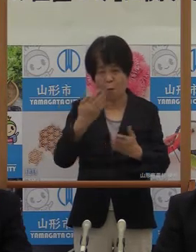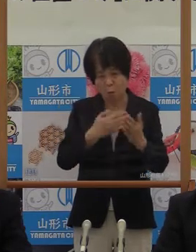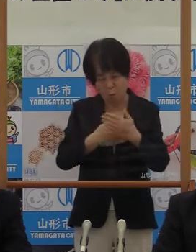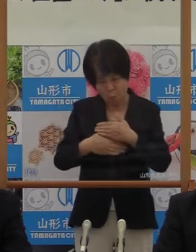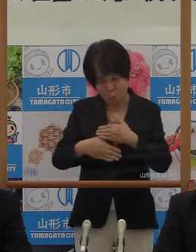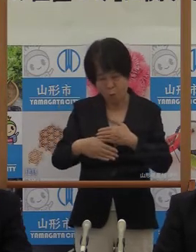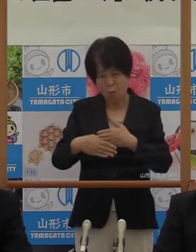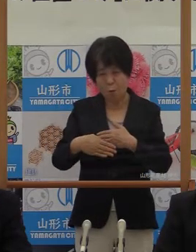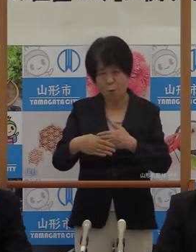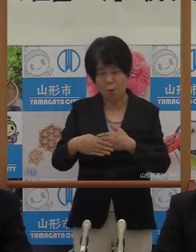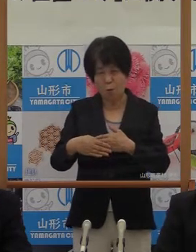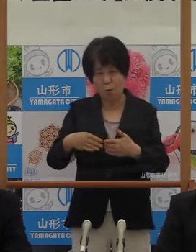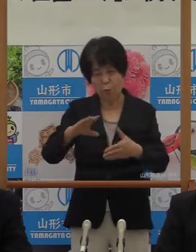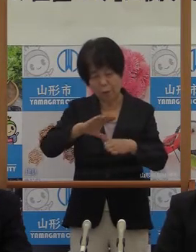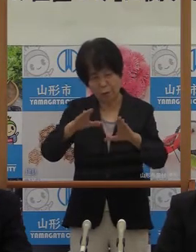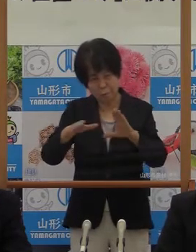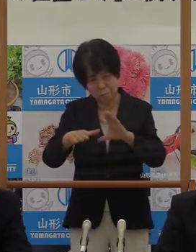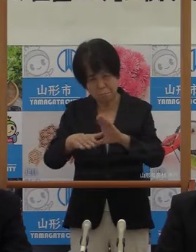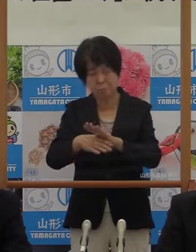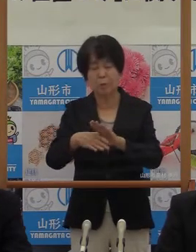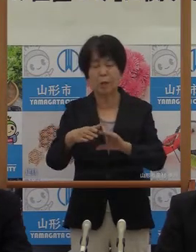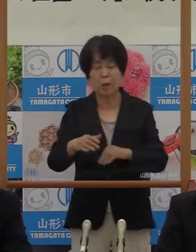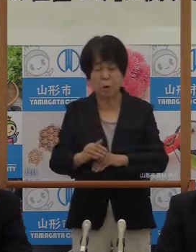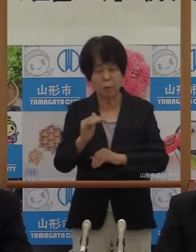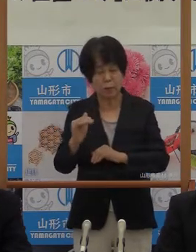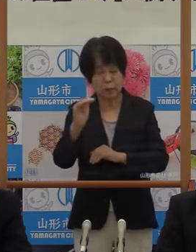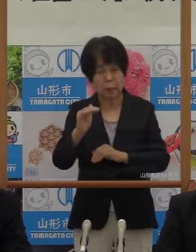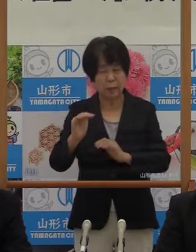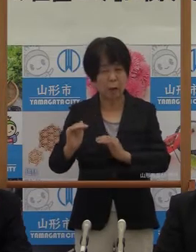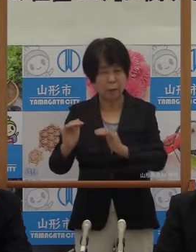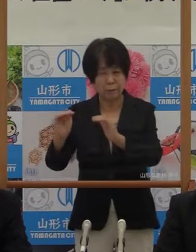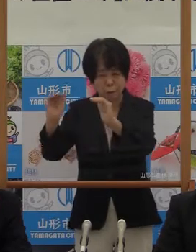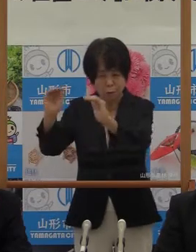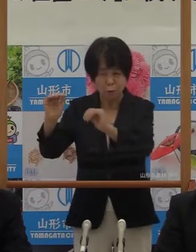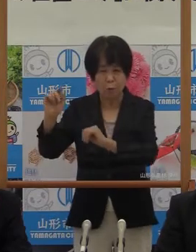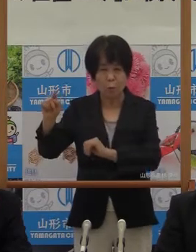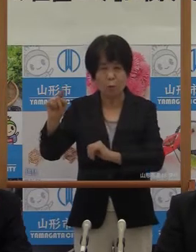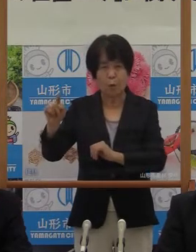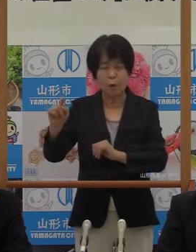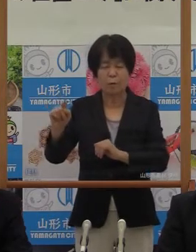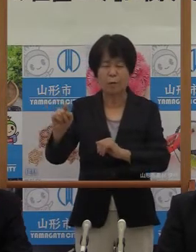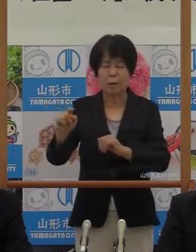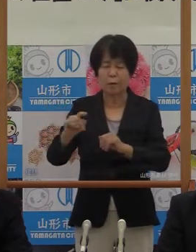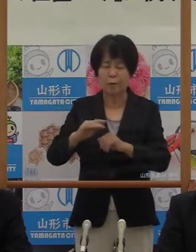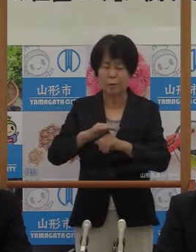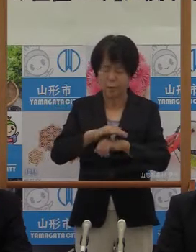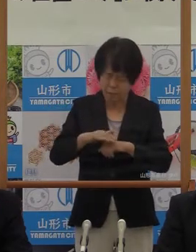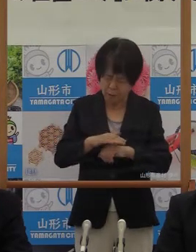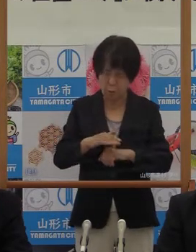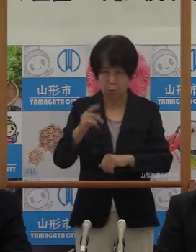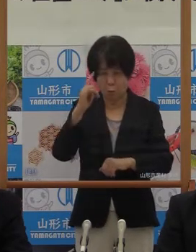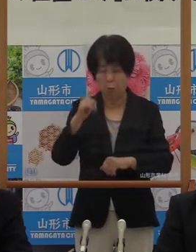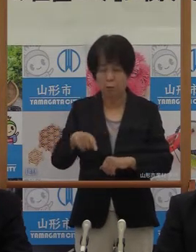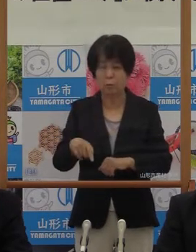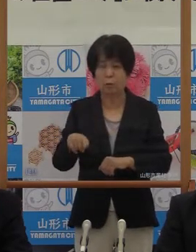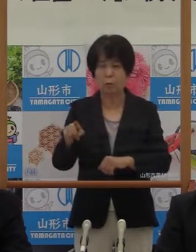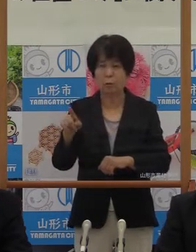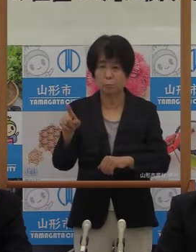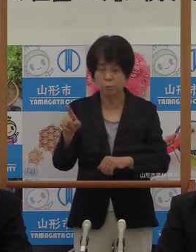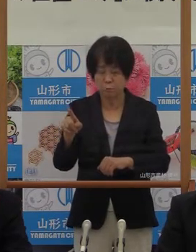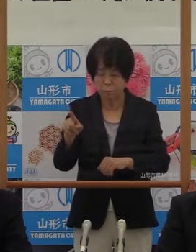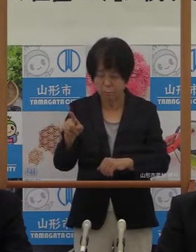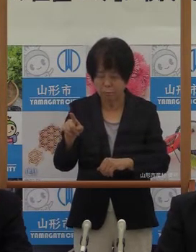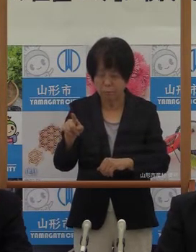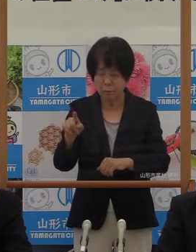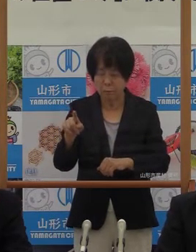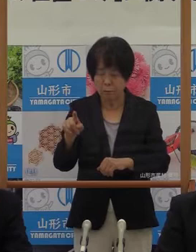さらに継承発展する場というところはですね、外せないなというふうに思ってますし、そうしたものがあるにもかかわらず、な